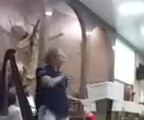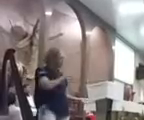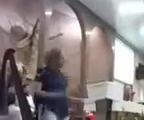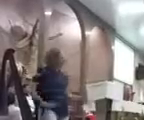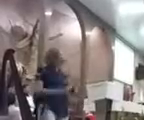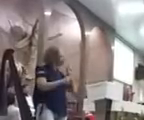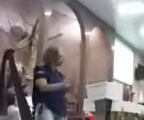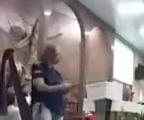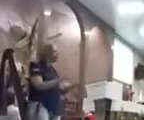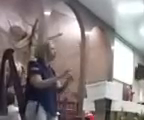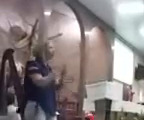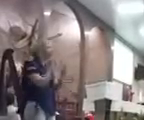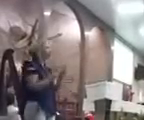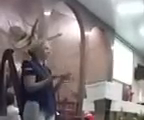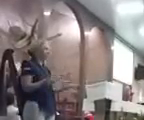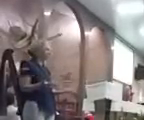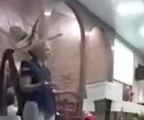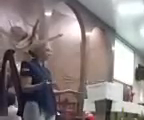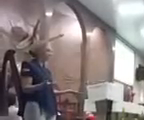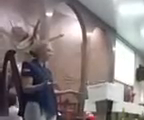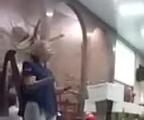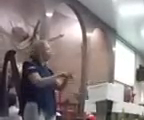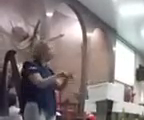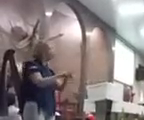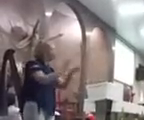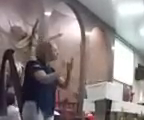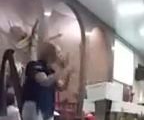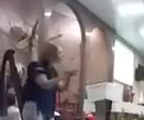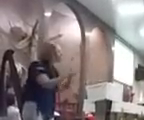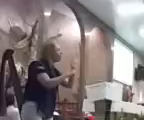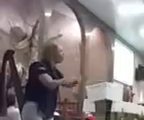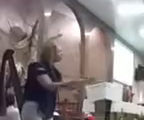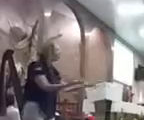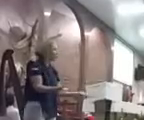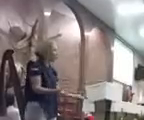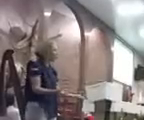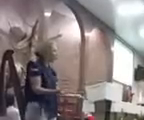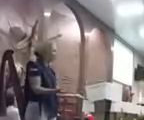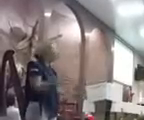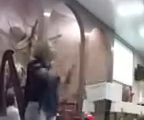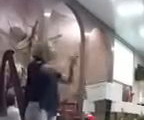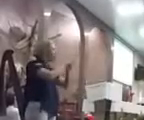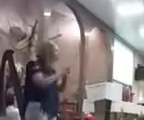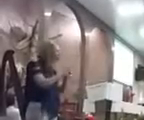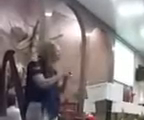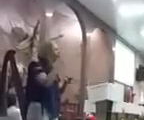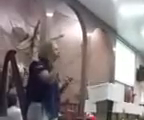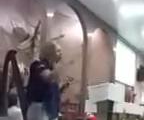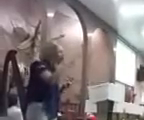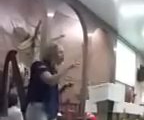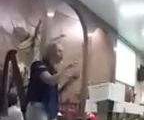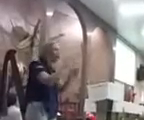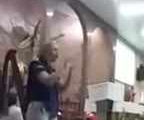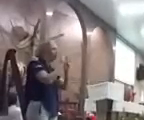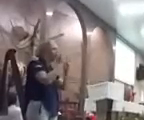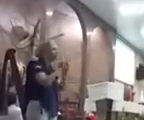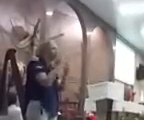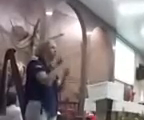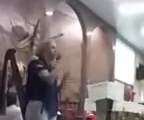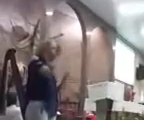a mão, se não for a nossa família? Por isso, meus irmãos, tua família volta para